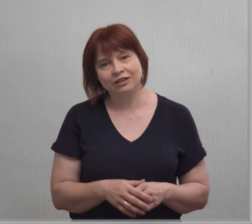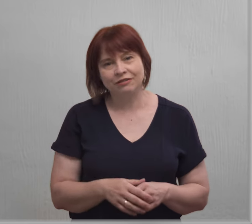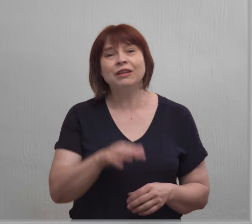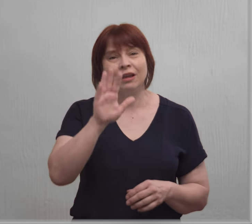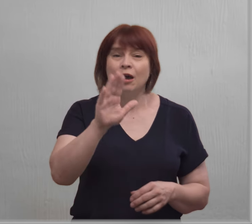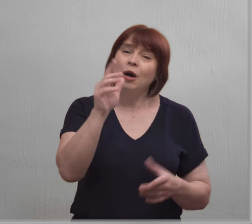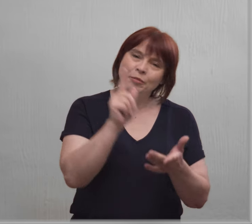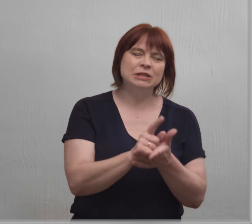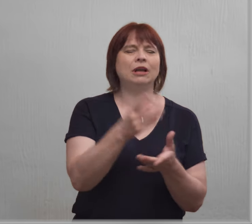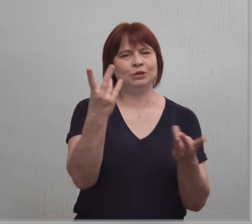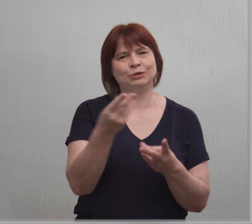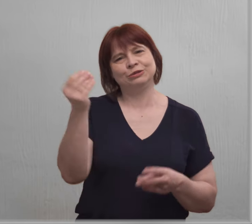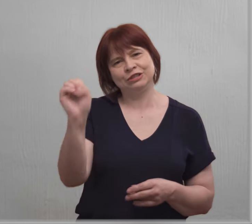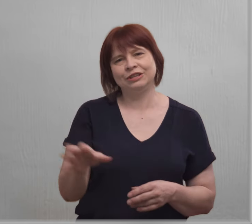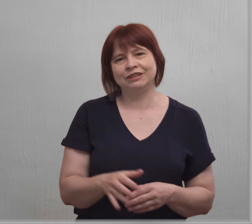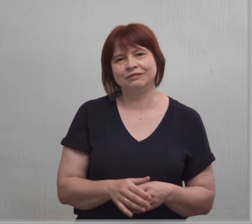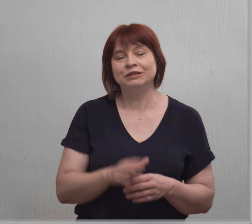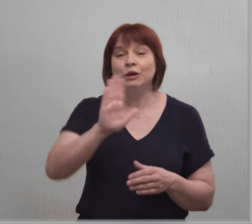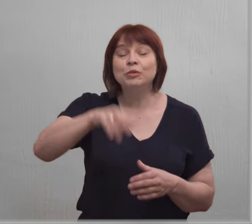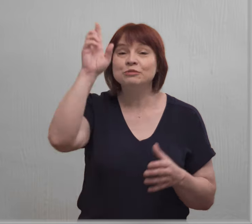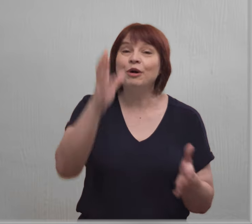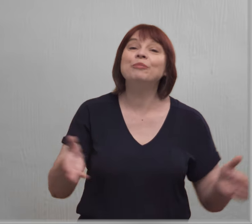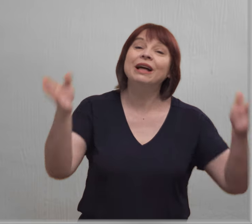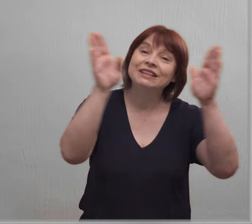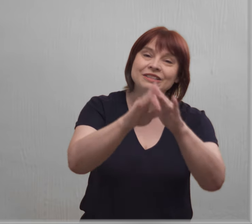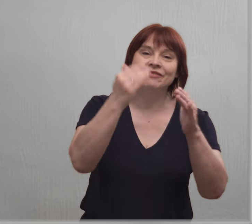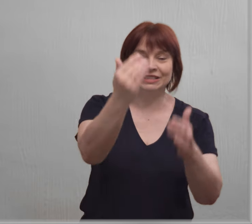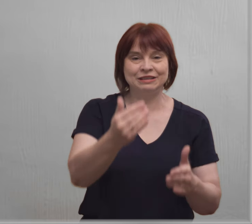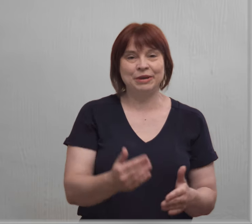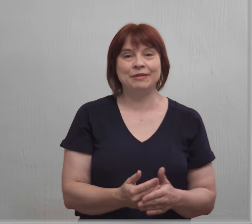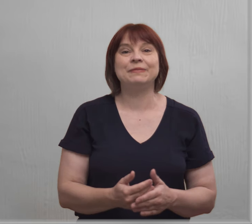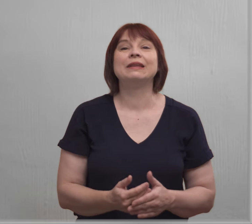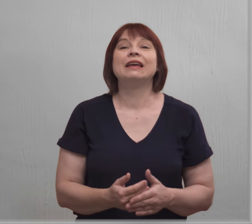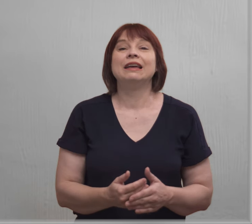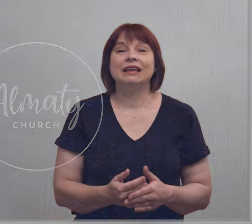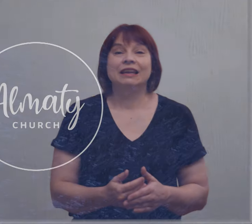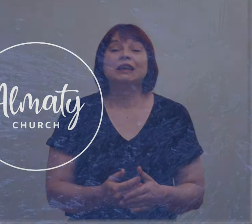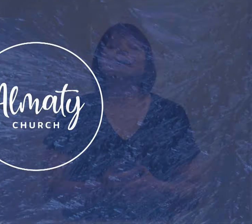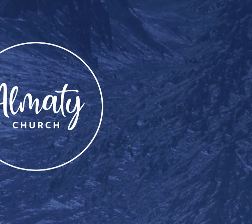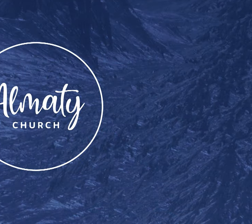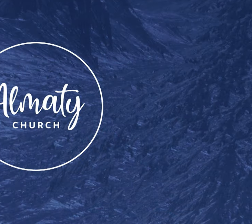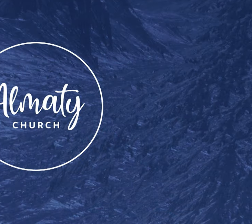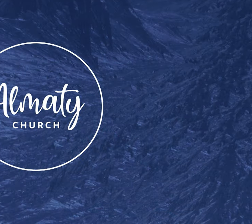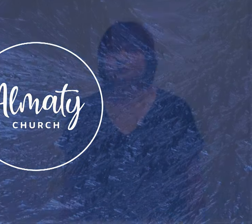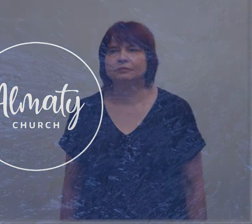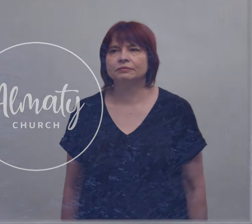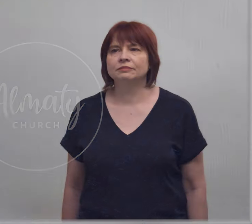пускай Бог благословит вас, драгоценные. Встречаемся в конце в эфире. Пусть Бог благословит